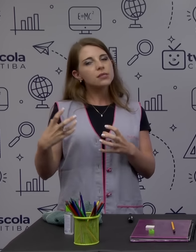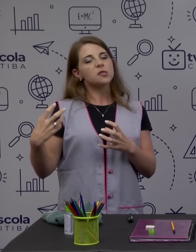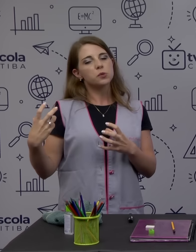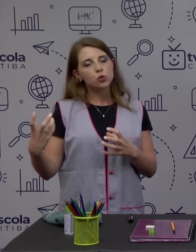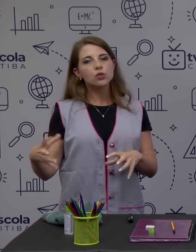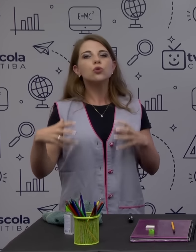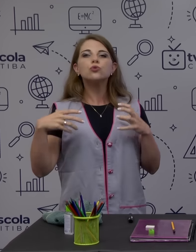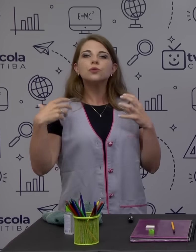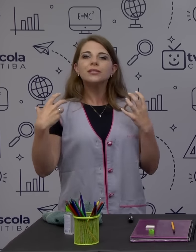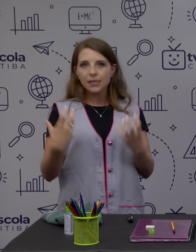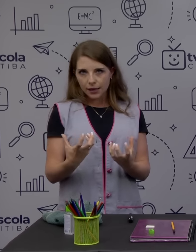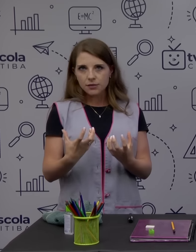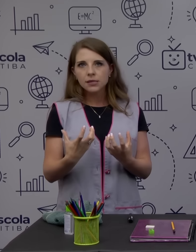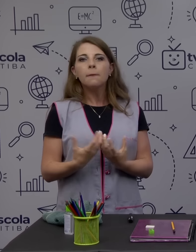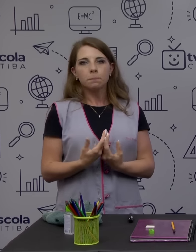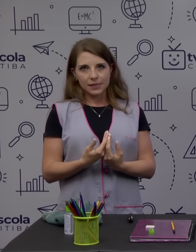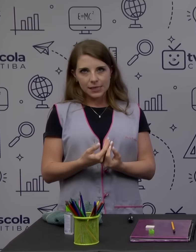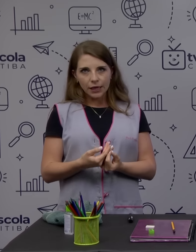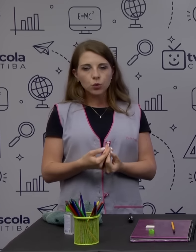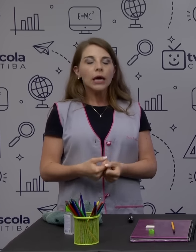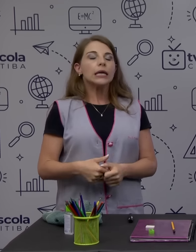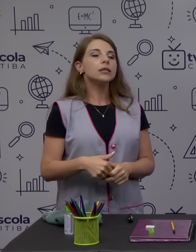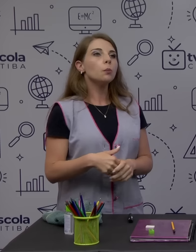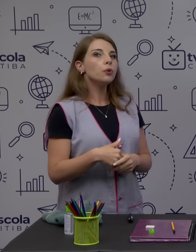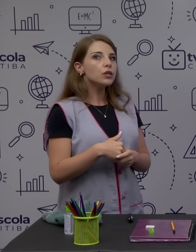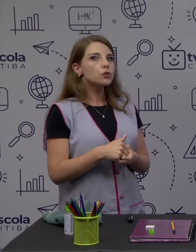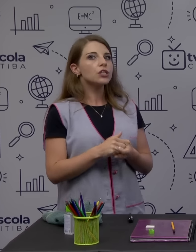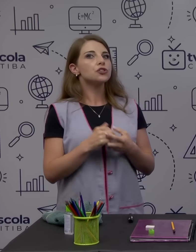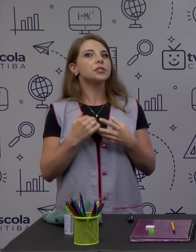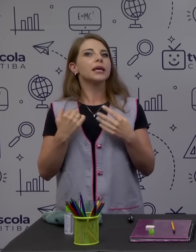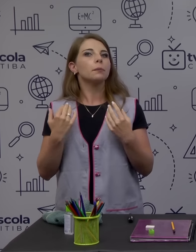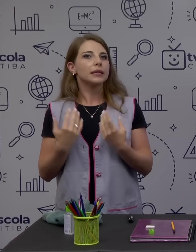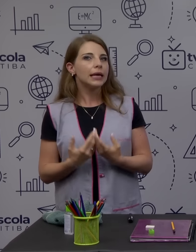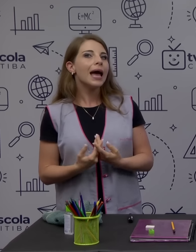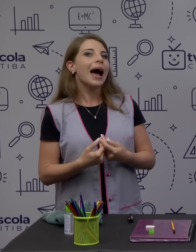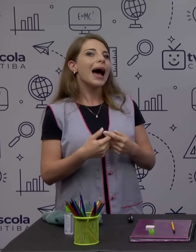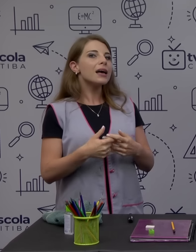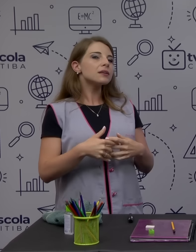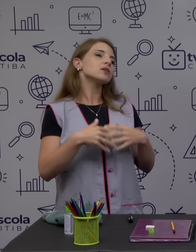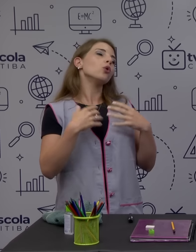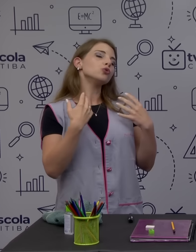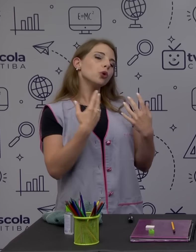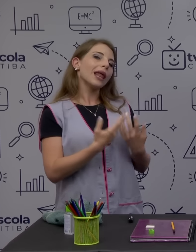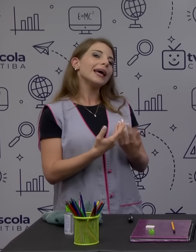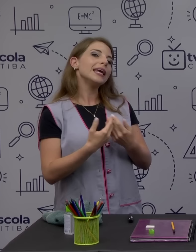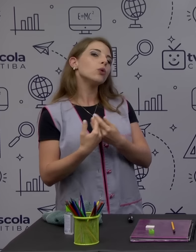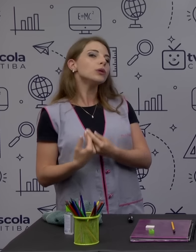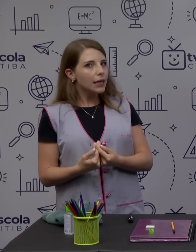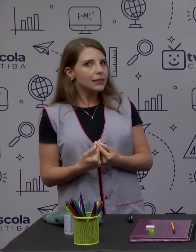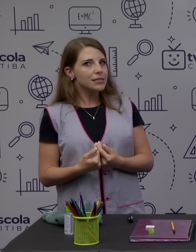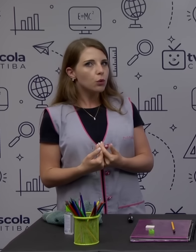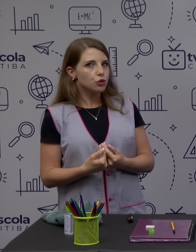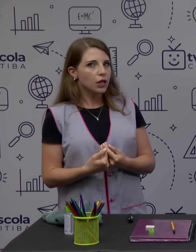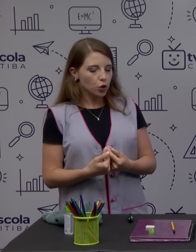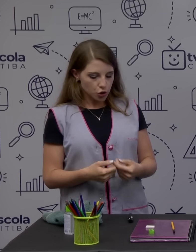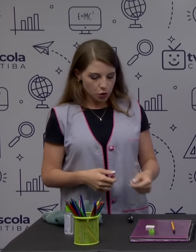as pessoas, todos os seres, tá certo? Então, por isso que a gente tem que aprender a controlar e a cuidar da saúde das nossas